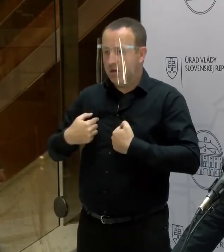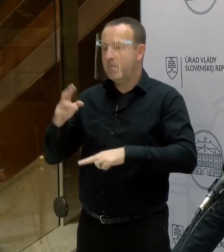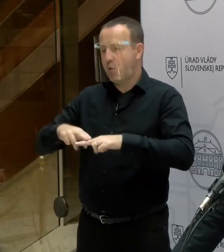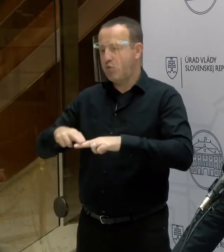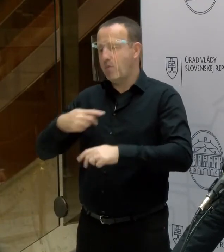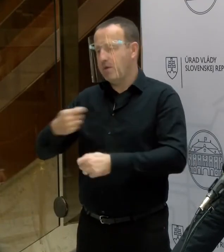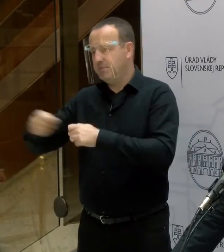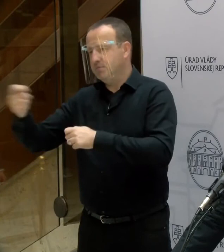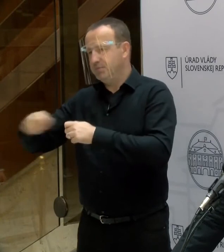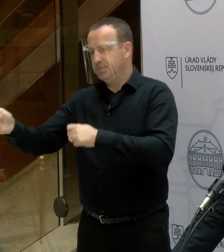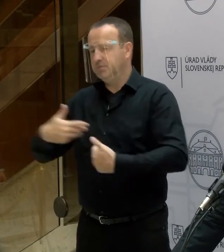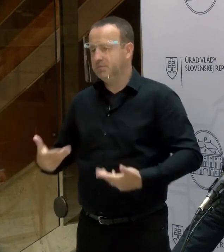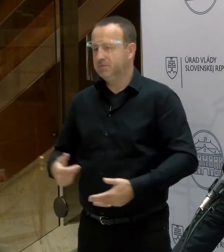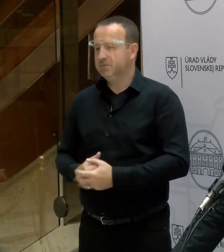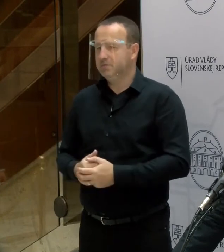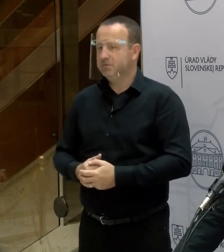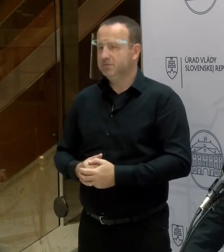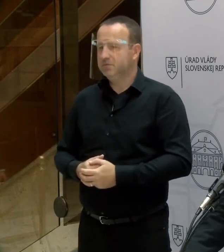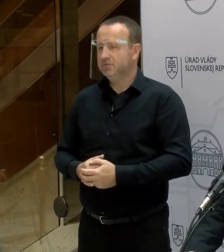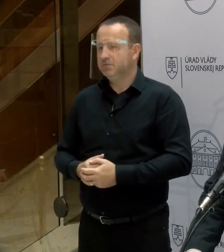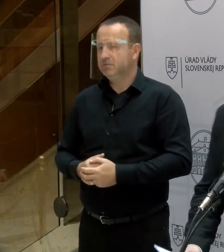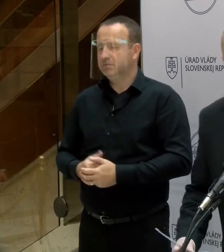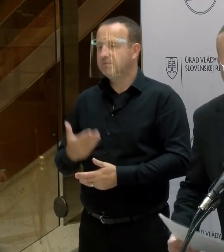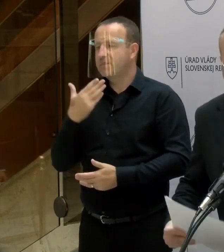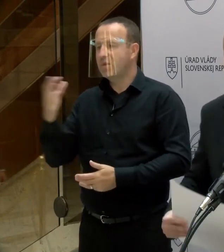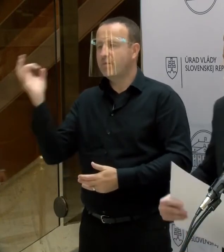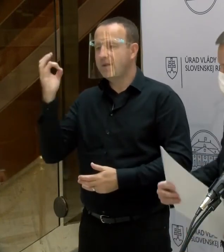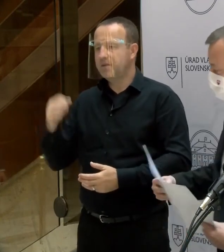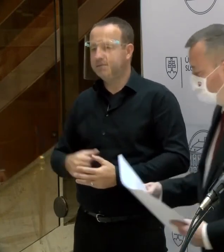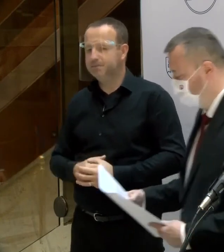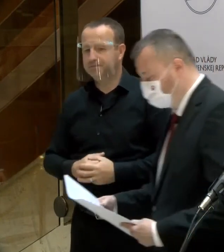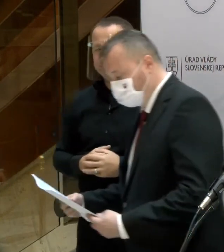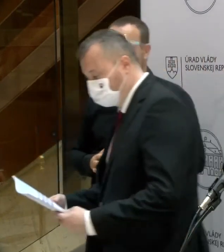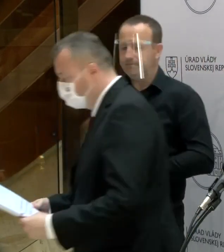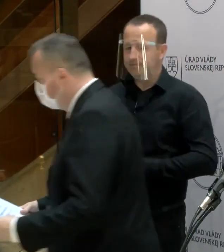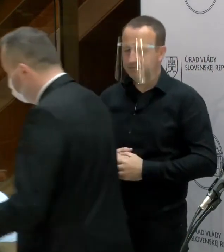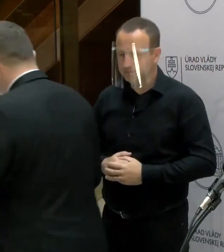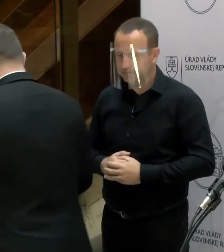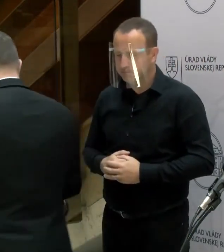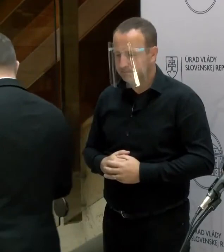vyjadríme a dáme naše argumenty. Ďakujem veľmi pekne všetkým a želám pekný deň.